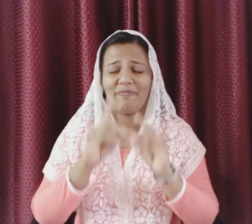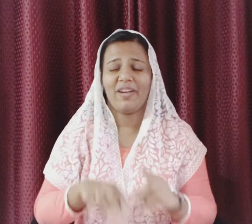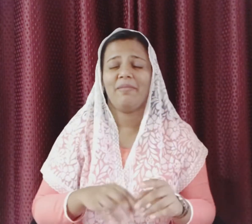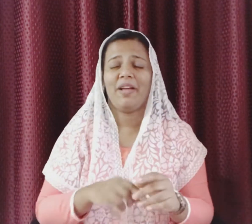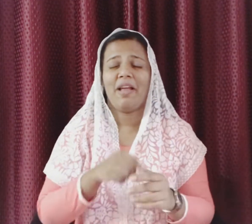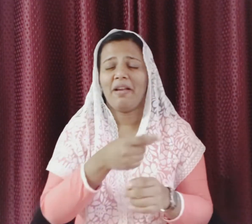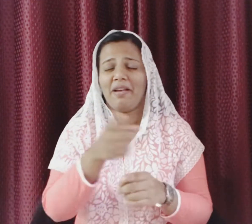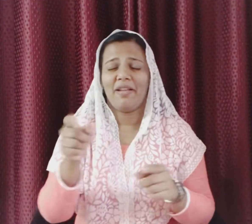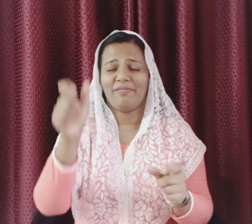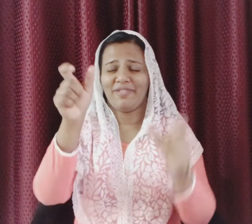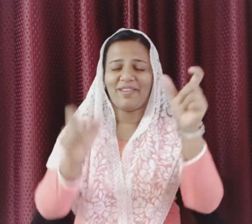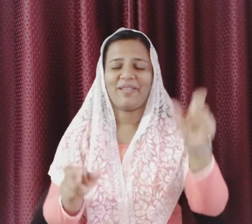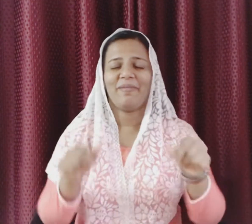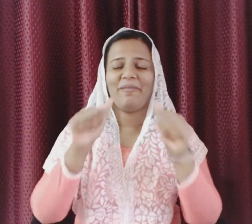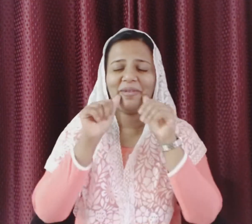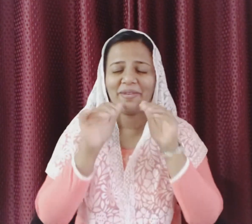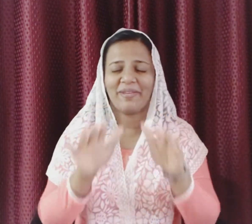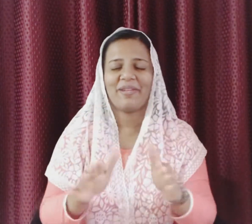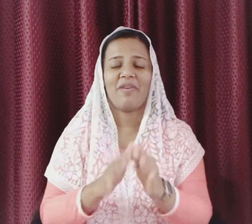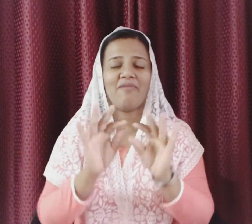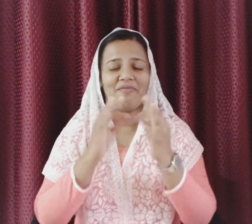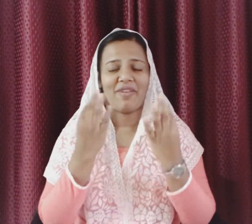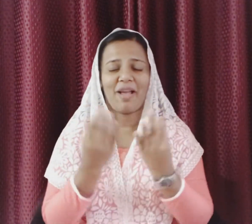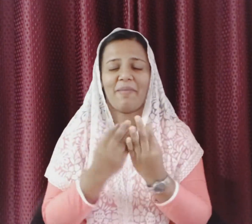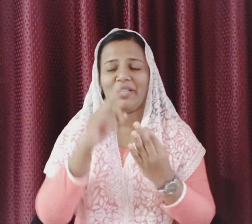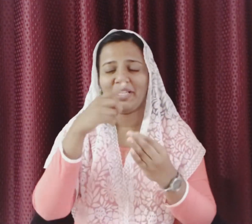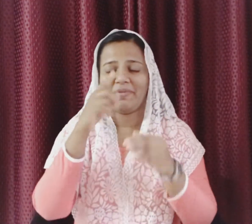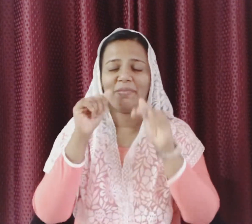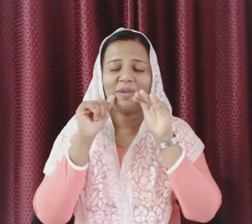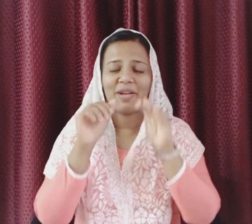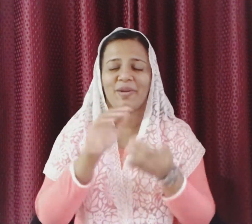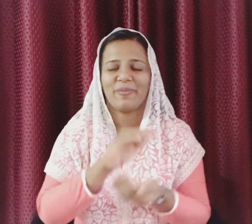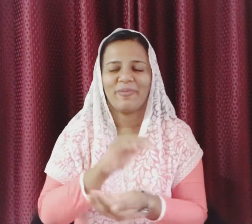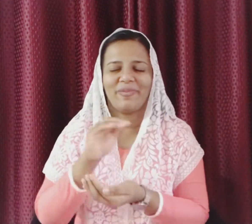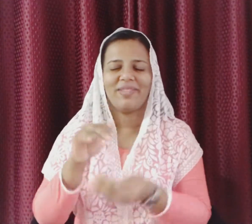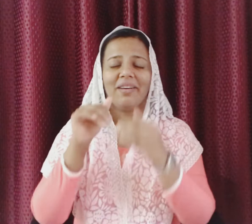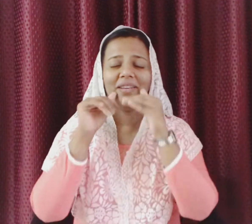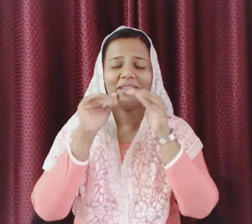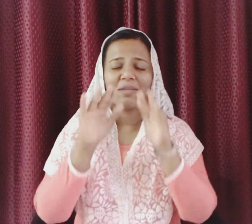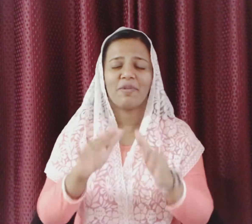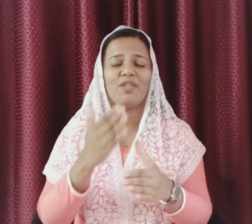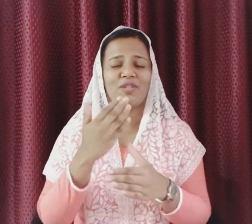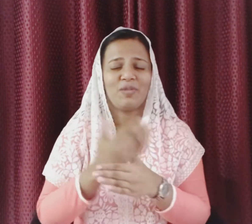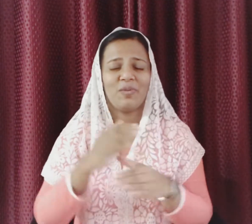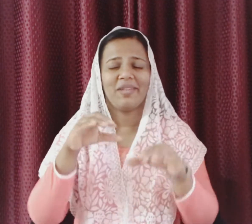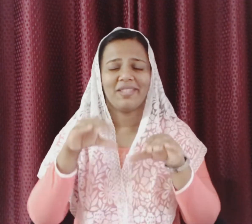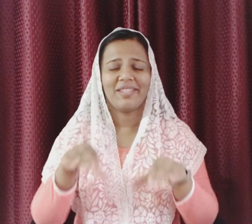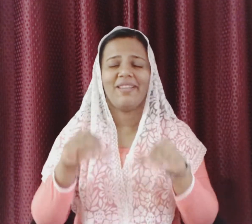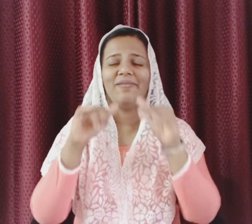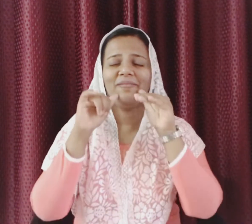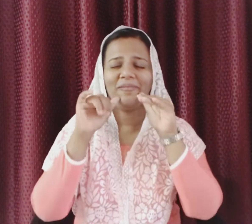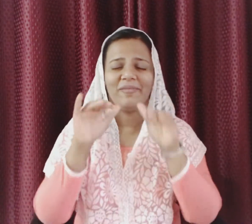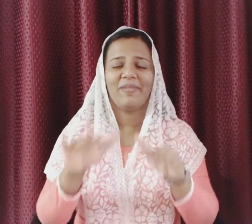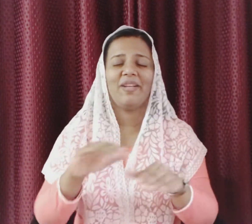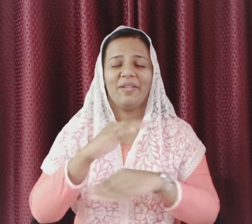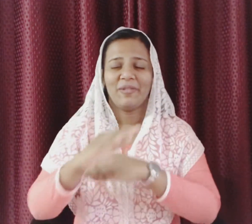ഈ ജനത്തെ അനുഗ്രഹിക്കുന്നു. ഇവരുടെ കുടുംബജീവിതം അനുഗ്രഹിക്കപ്പെടട്ടെ, ഇവരുടെ കുഞ്ഞുങ്ങൾ അനുഗ്രഹിക്കപ്പെടട്ടെ, ഇവരുടെ ജോലിസ്ഥലം അനുഗ്രഹിക്കപ്പെടട്ടെ. സ്വർഗത്തിലെ